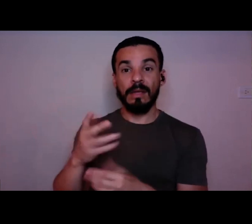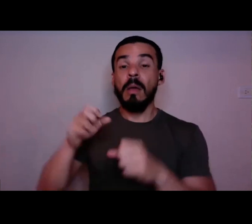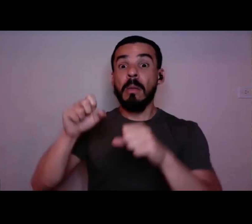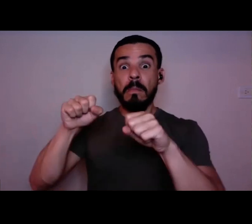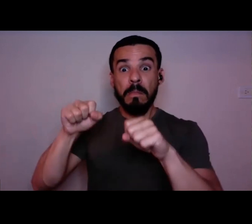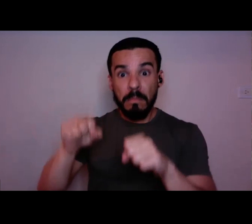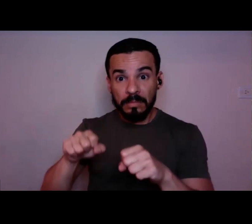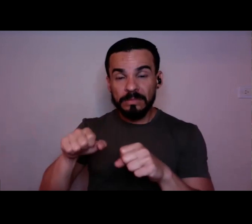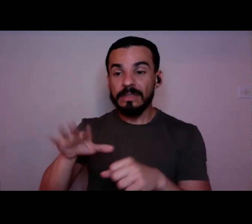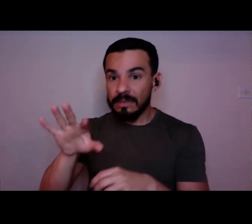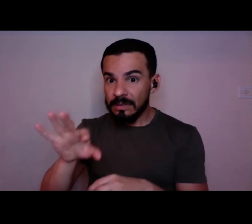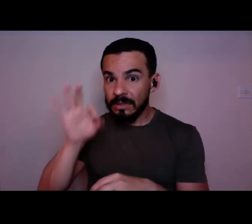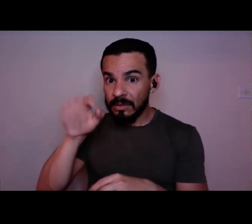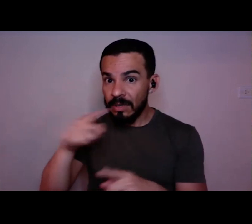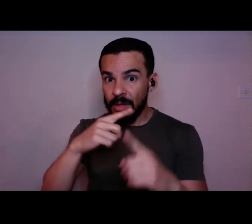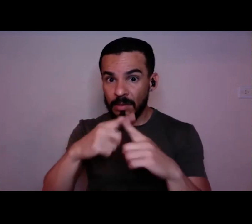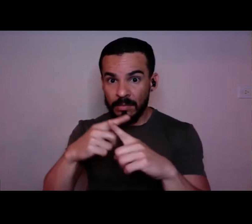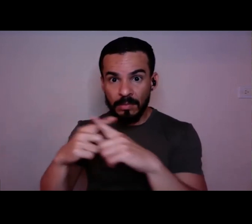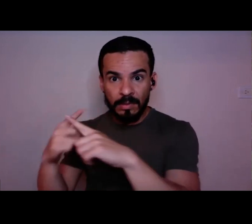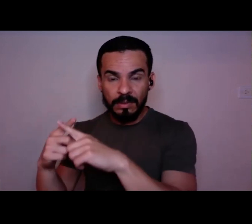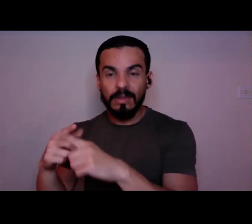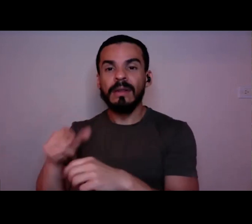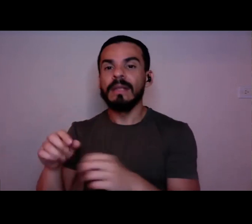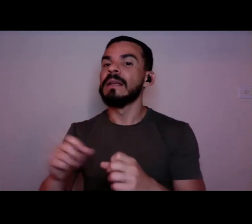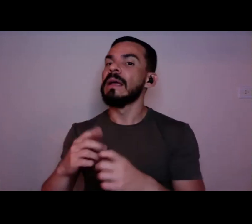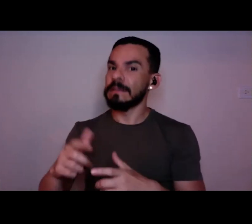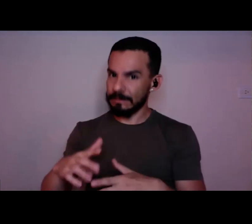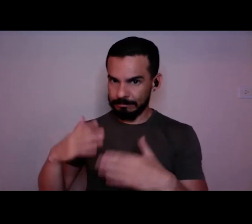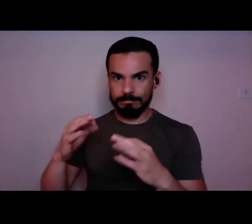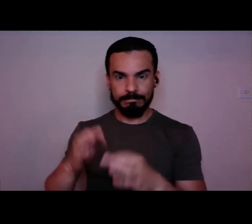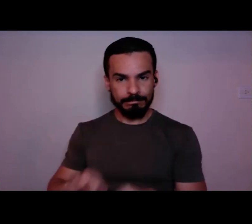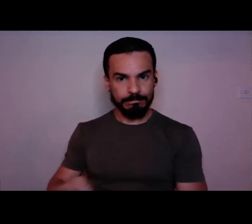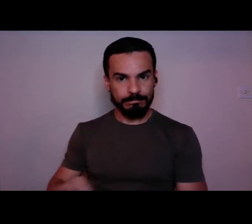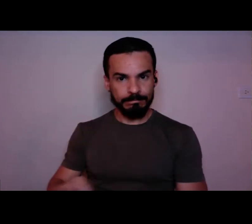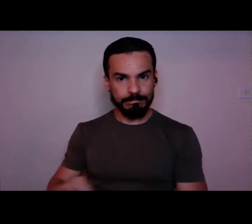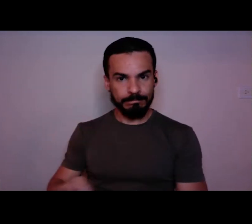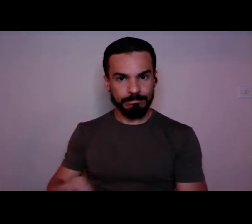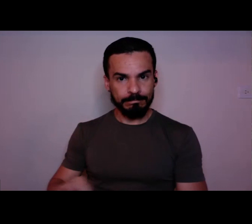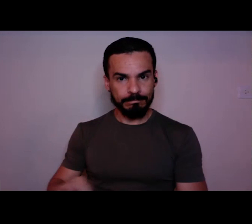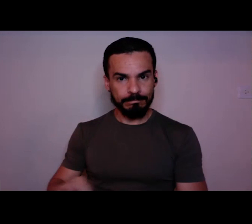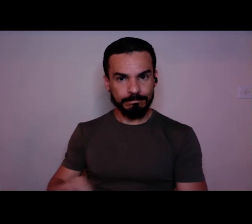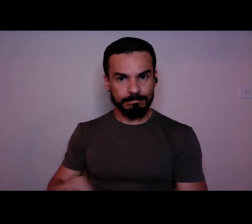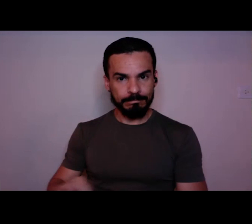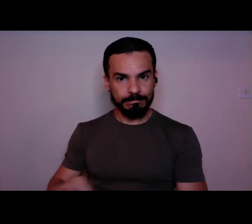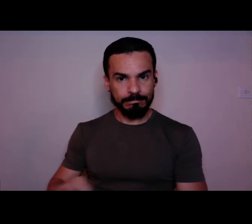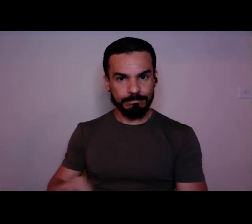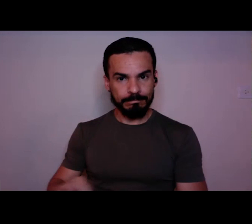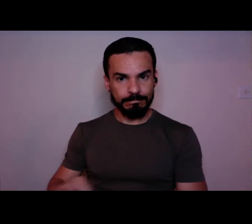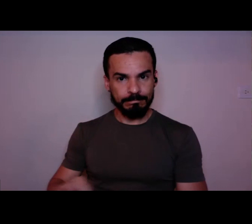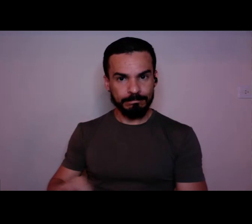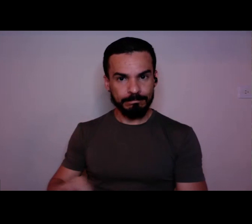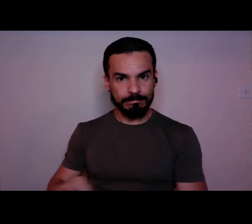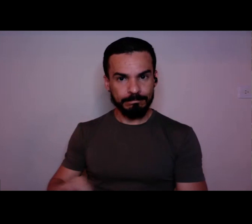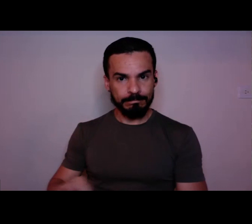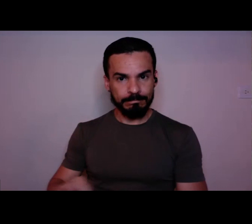de que te encuentres con pornografía es muy alta Qué es pornografía es un espacio donde te